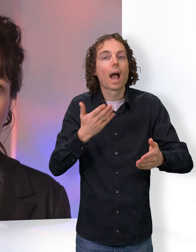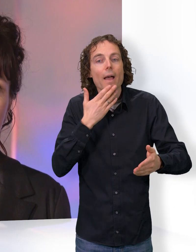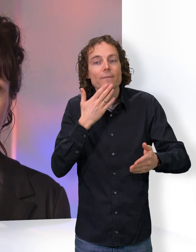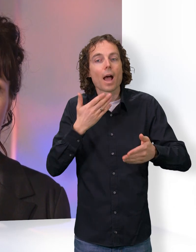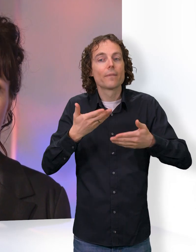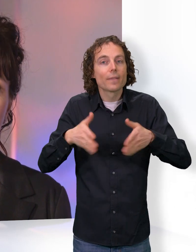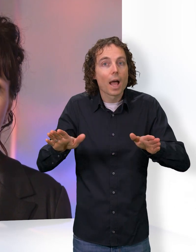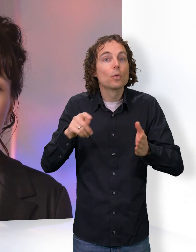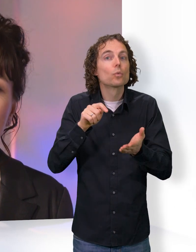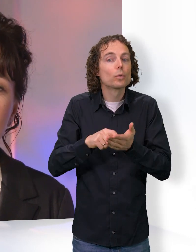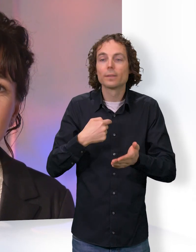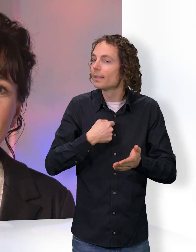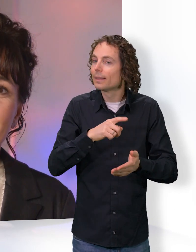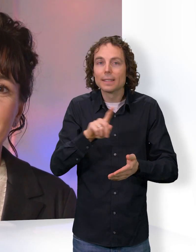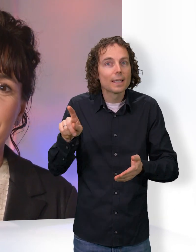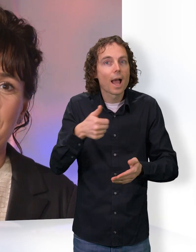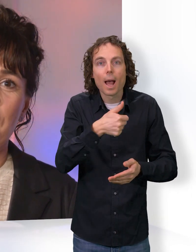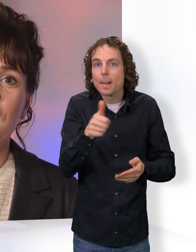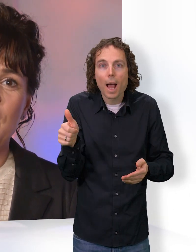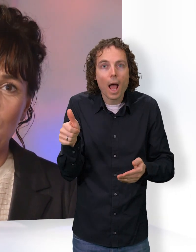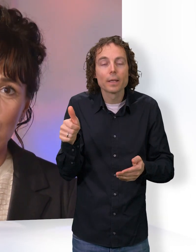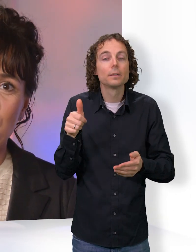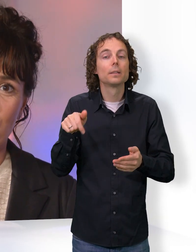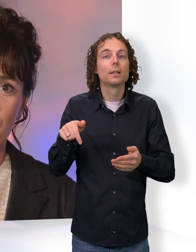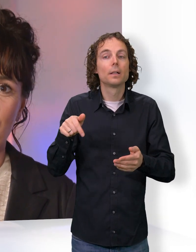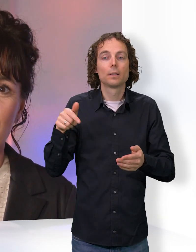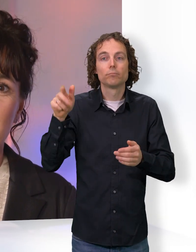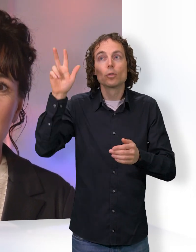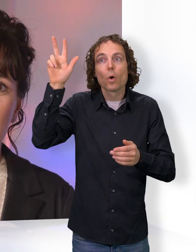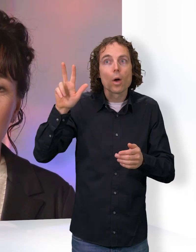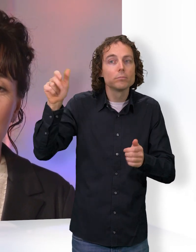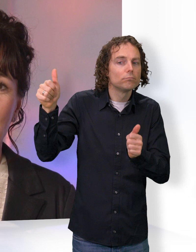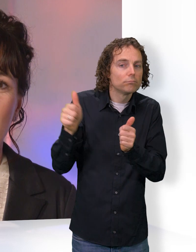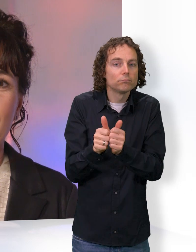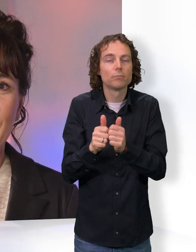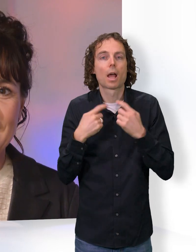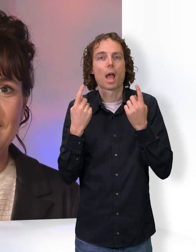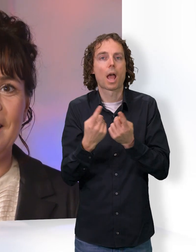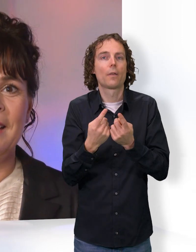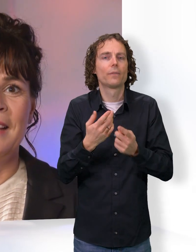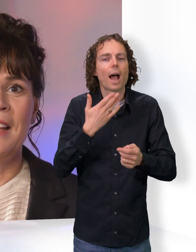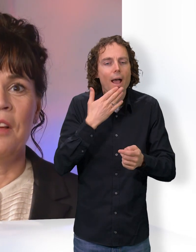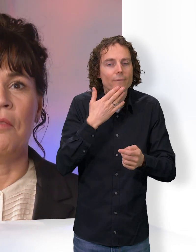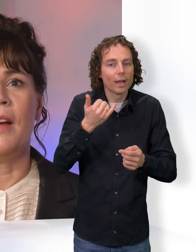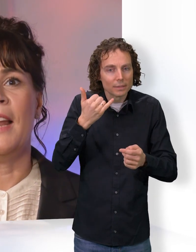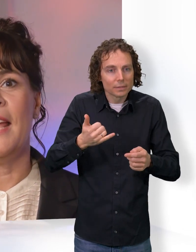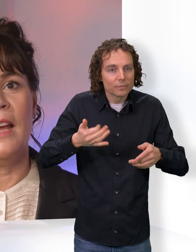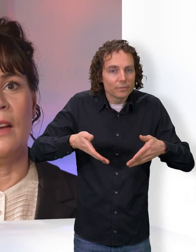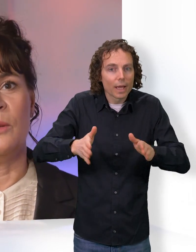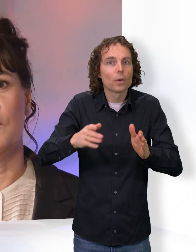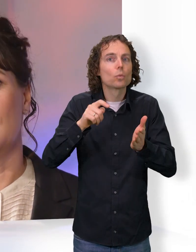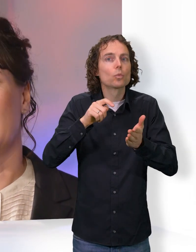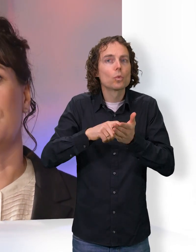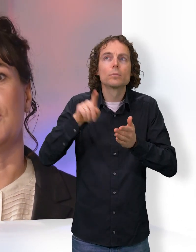alleine sind. Leichter, weil Gott mit uns ist. Leichter, weil